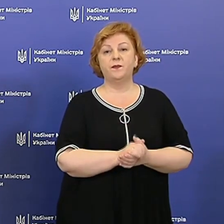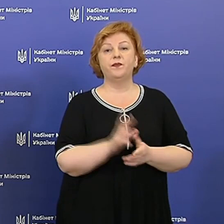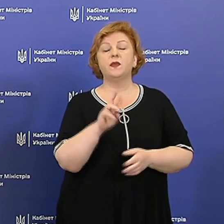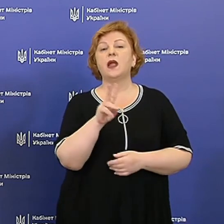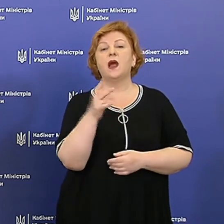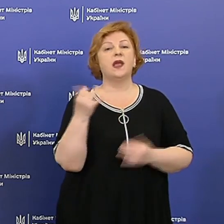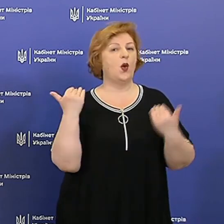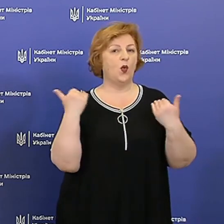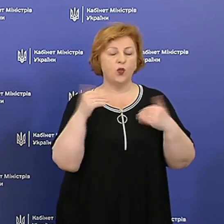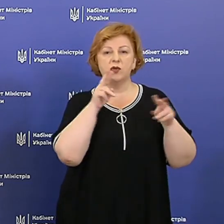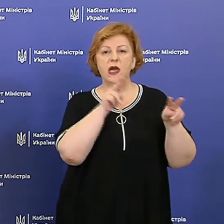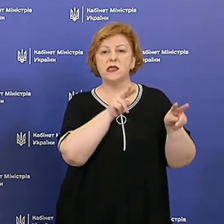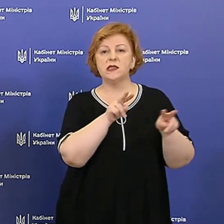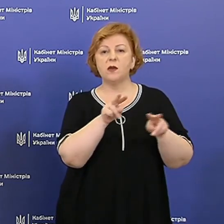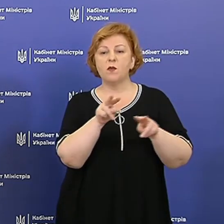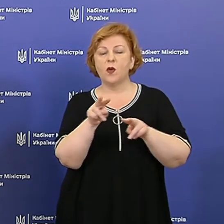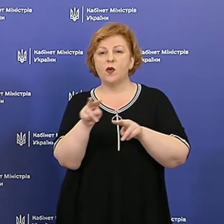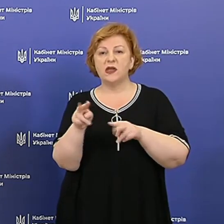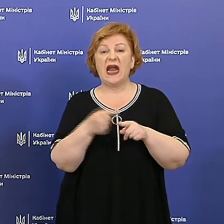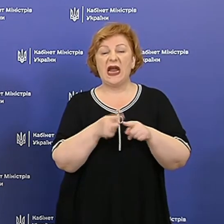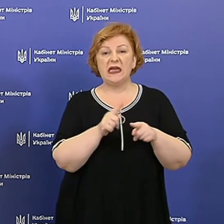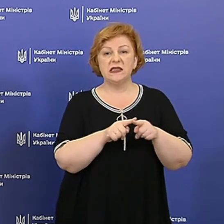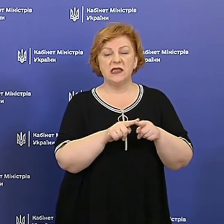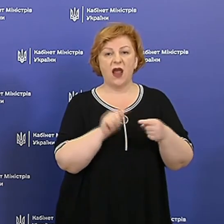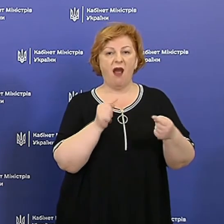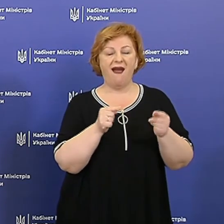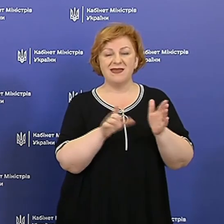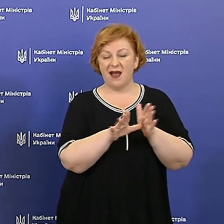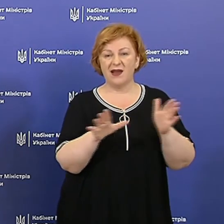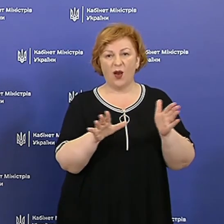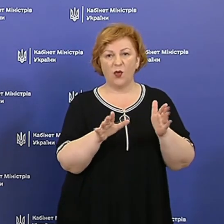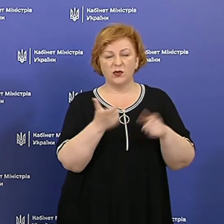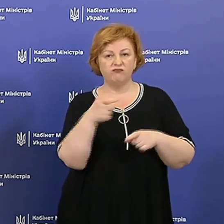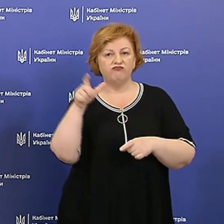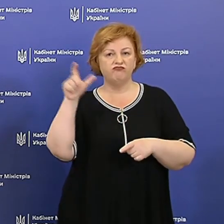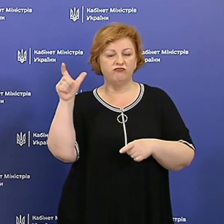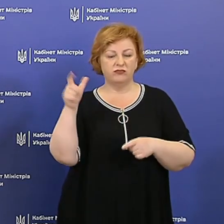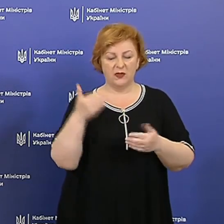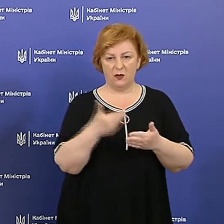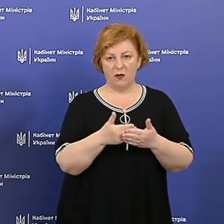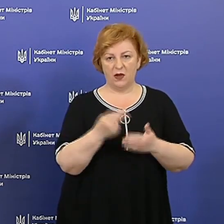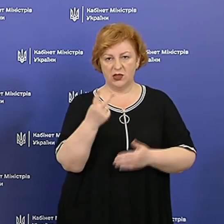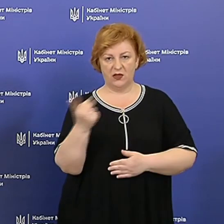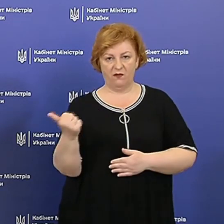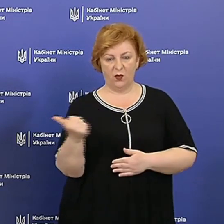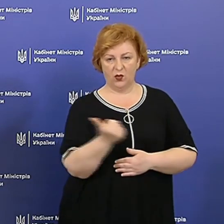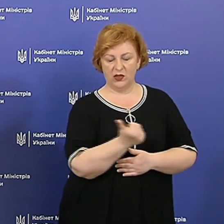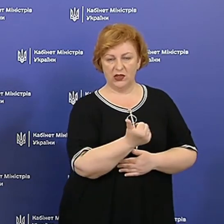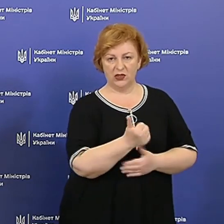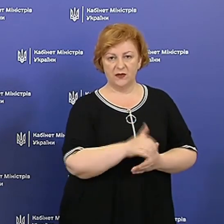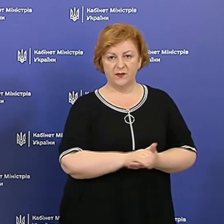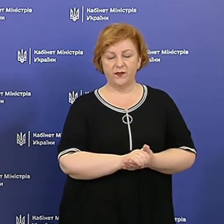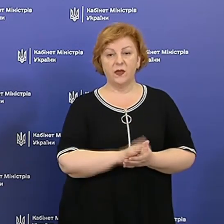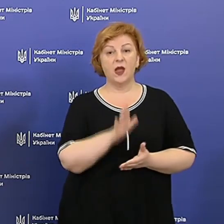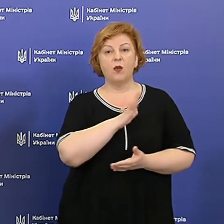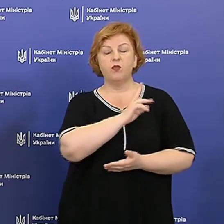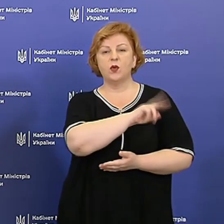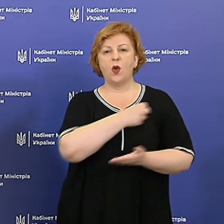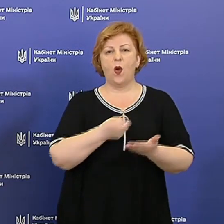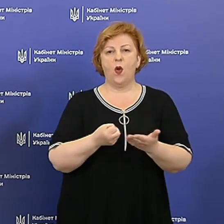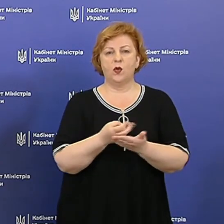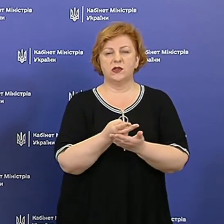який ми вже спостерігаємо, ці антирекорди, протягом майже двох тижнів. Було